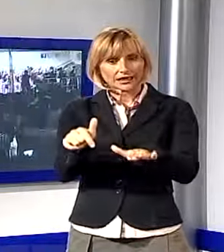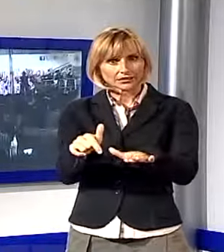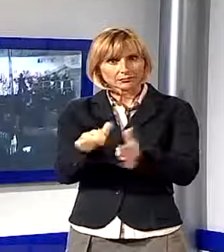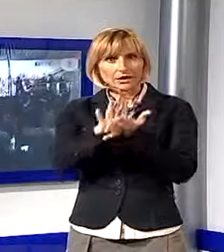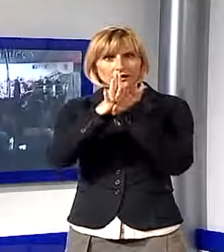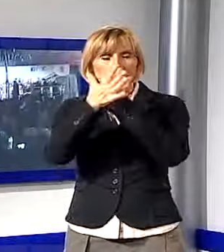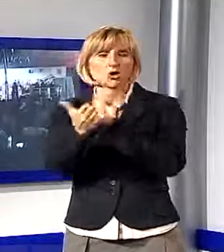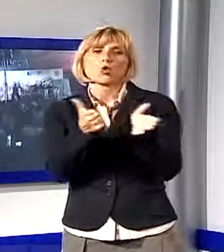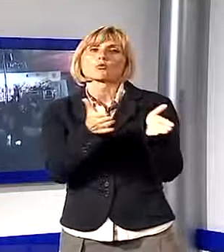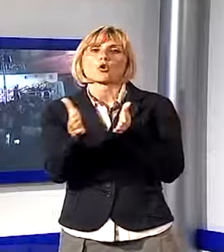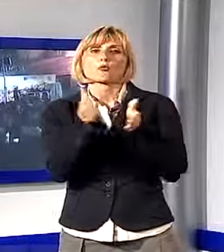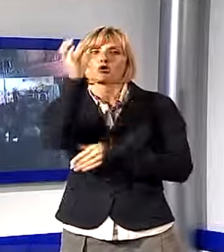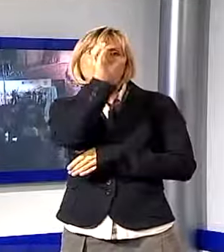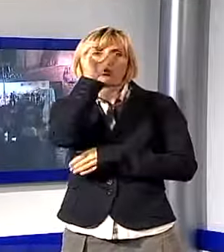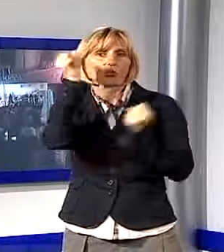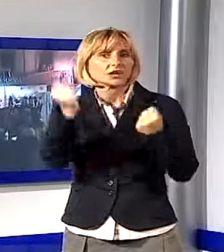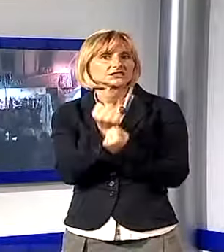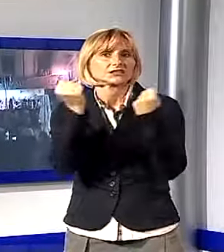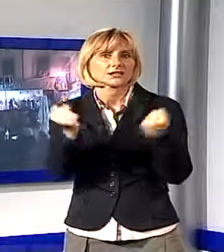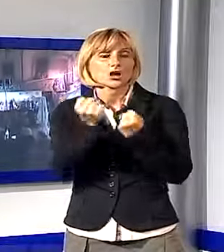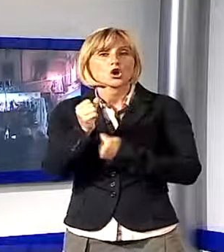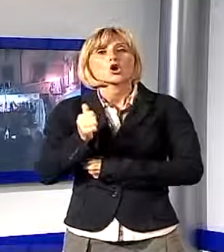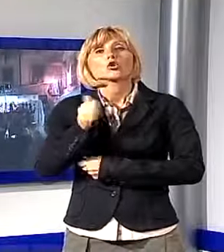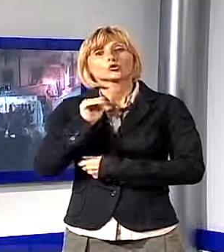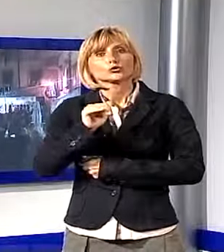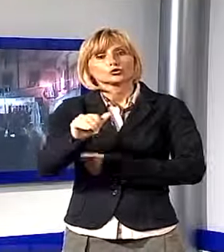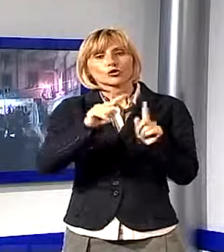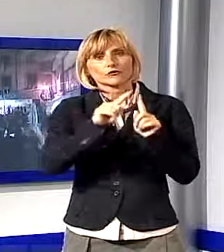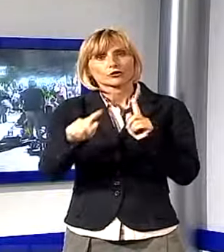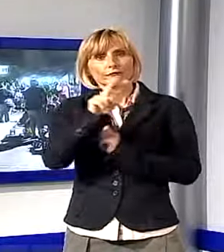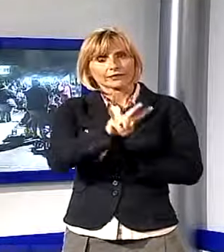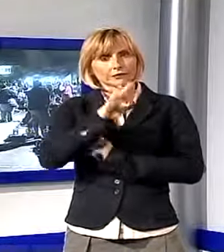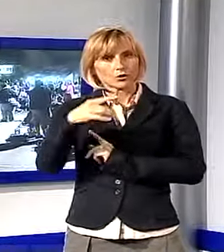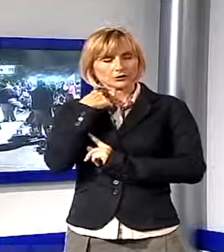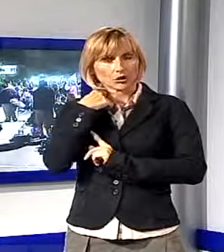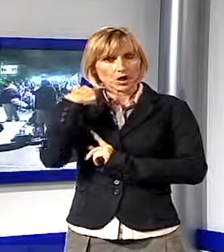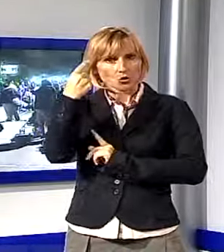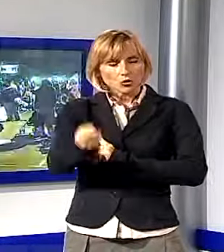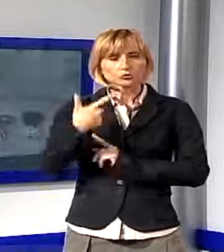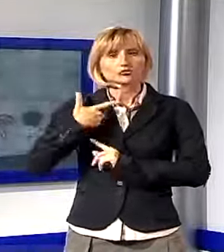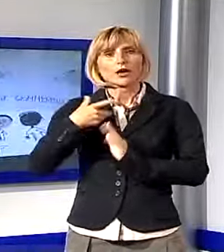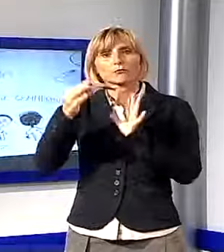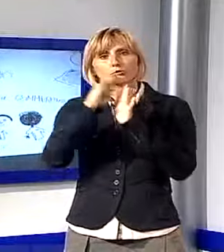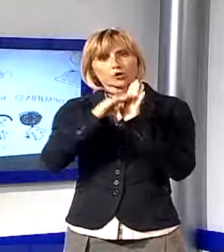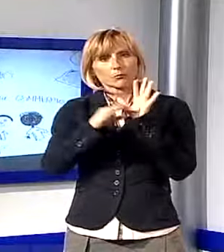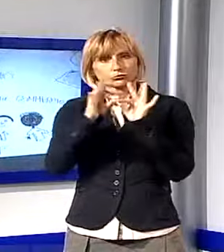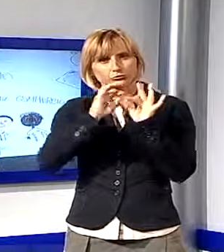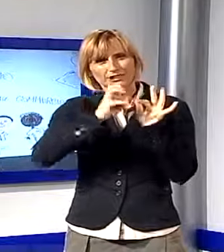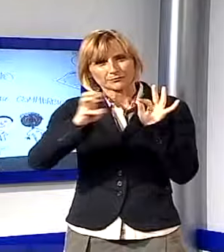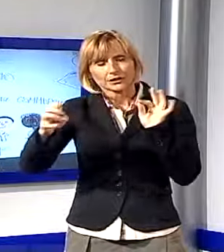momento di promozione turistica. Ogni sera fino al 24 agosto il programma prevede diversi appuntamenti, come quelli con la locale scuola